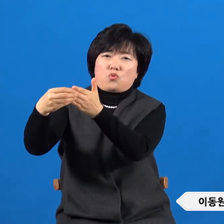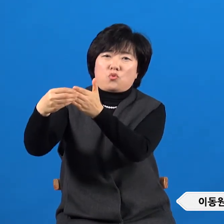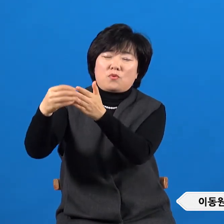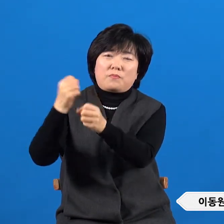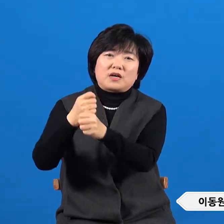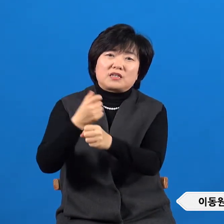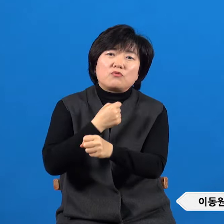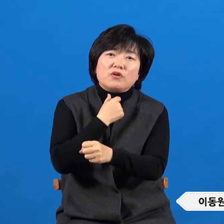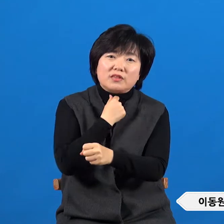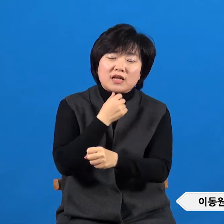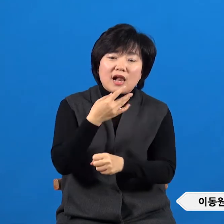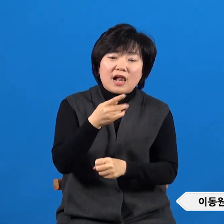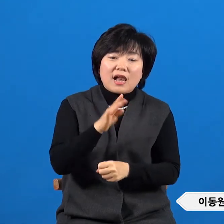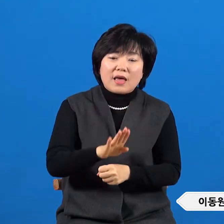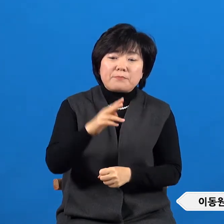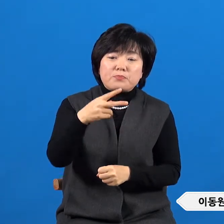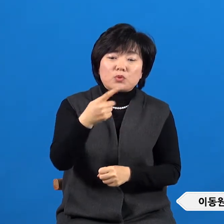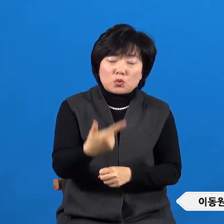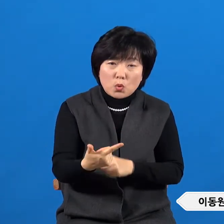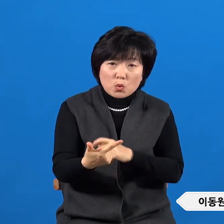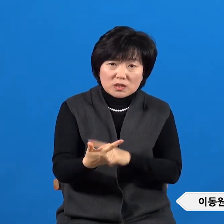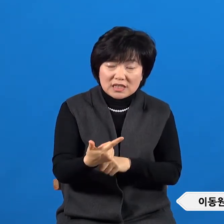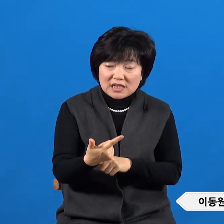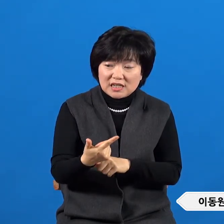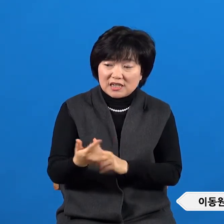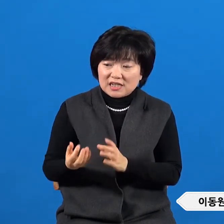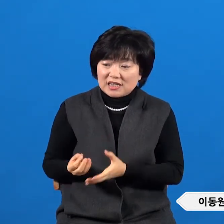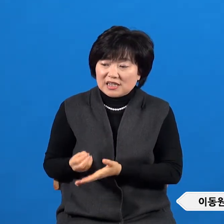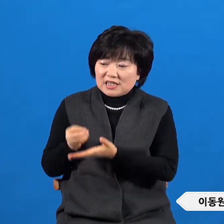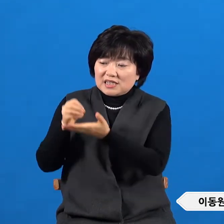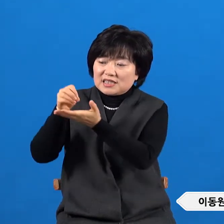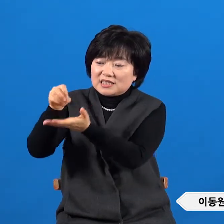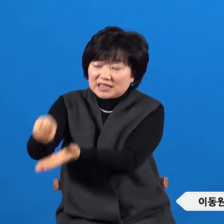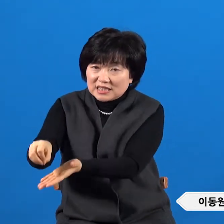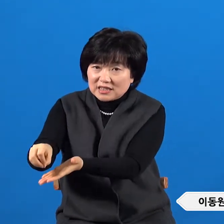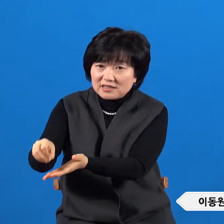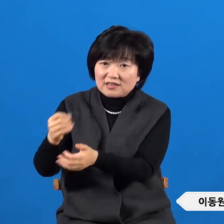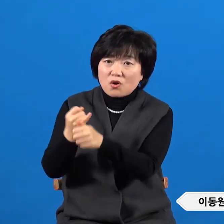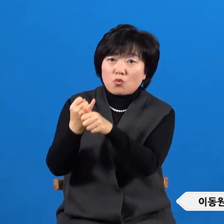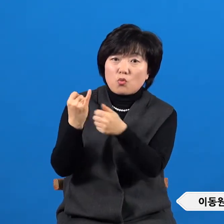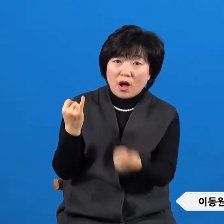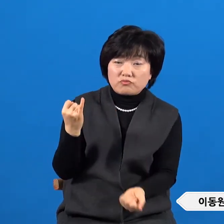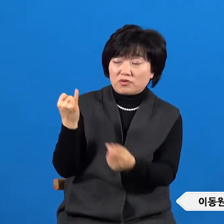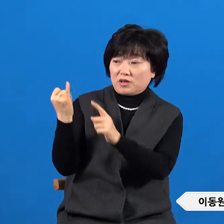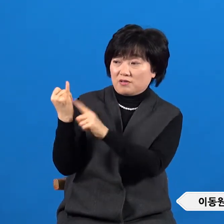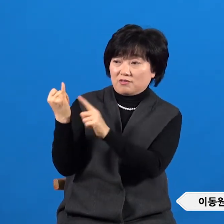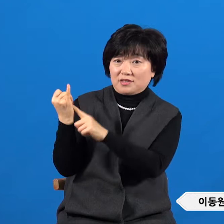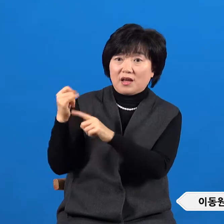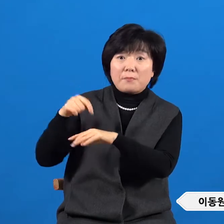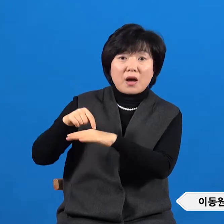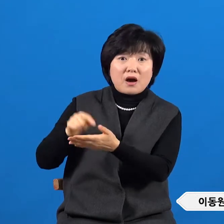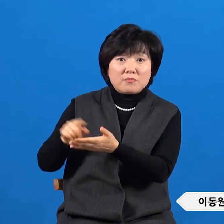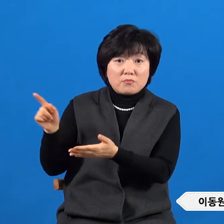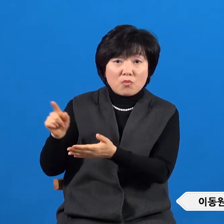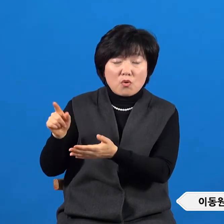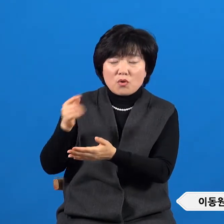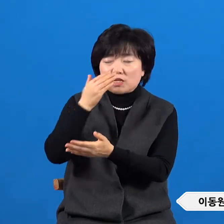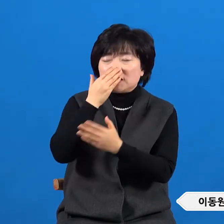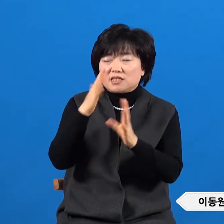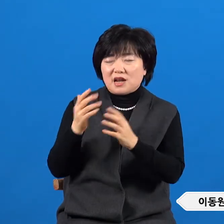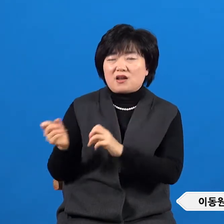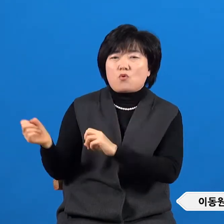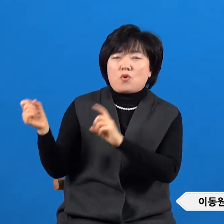그래서 어떤 성경학자는 렙돈을 드린 이 과부의 마음을 가리켜서 그것은 이스라엘의 진정한 회복,